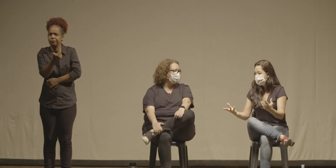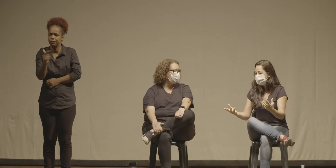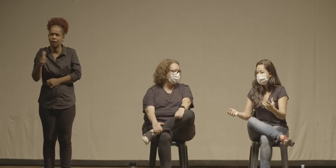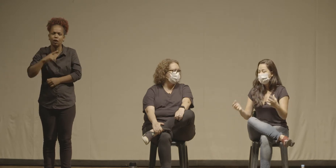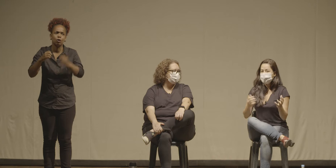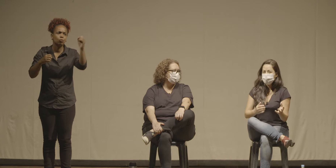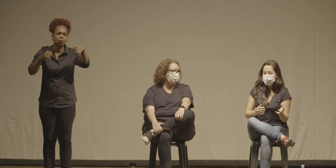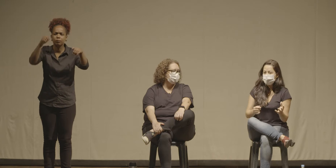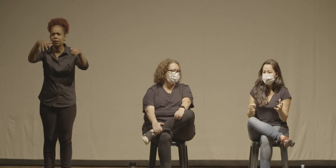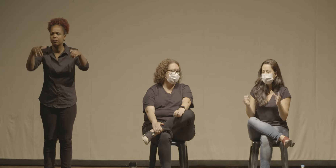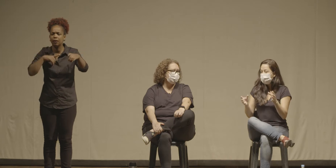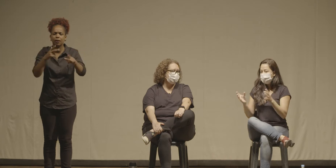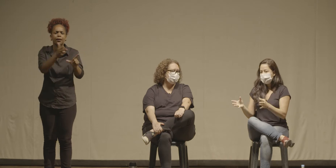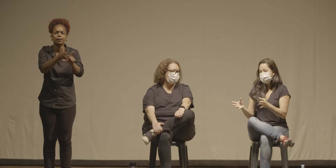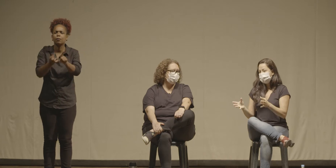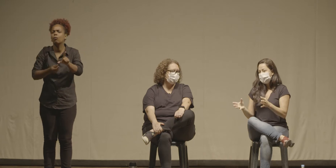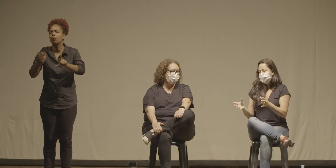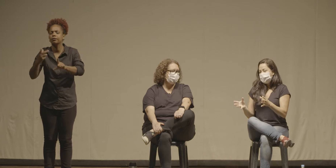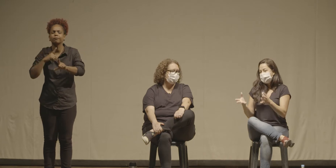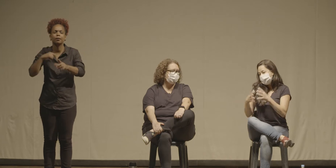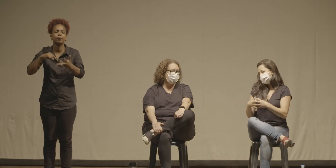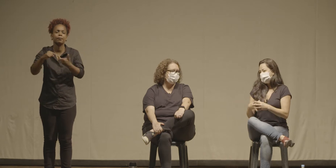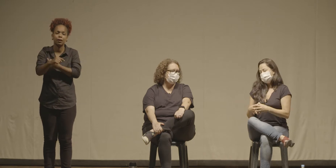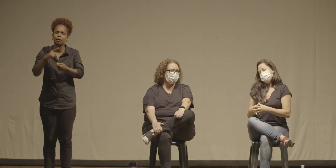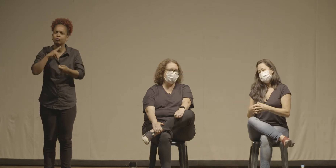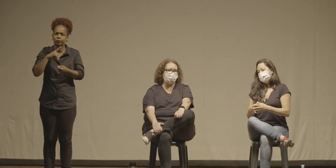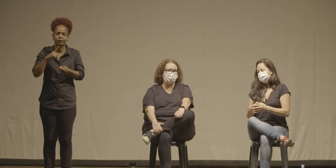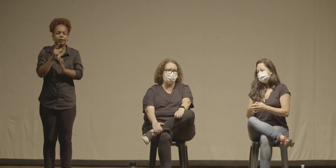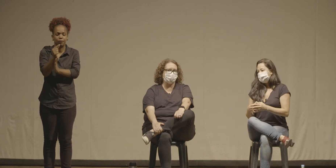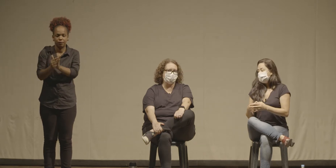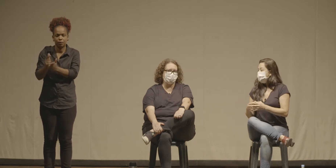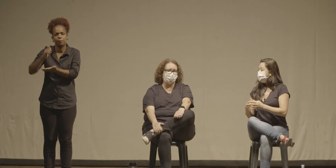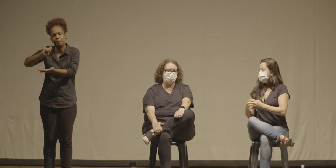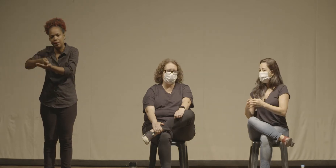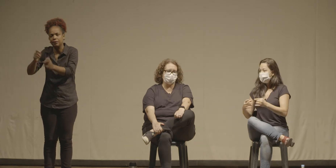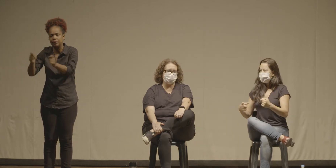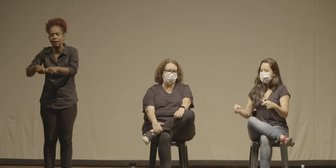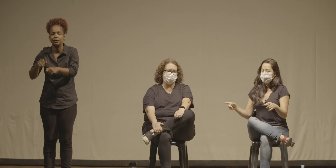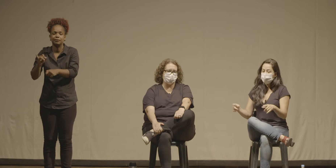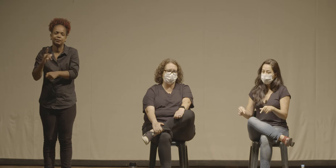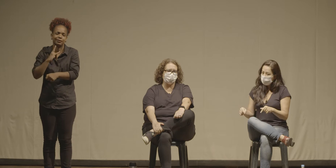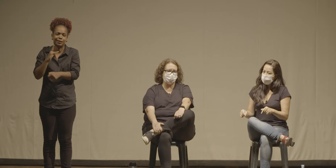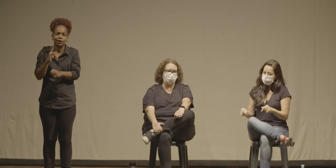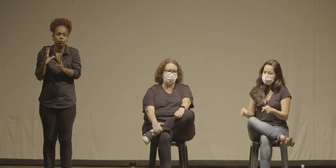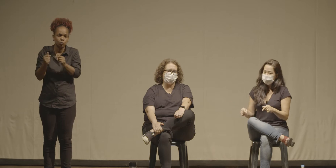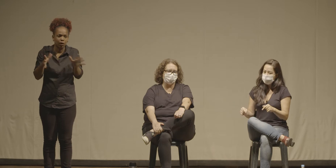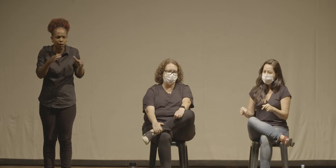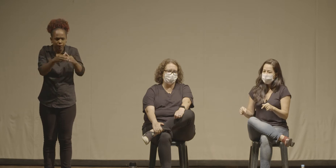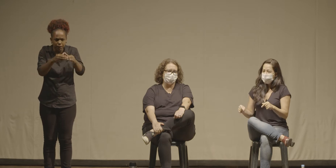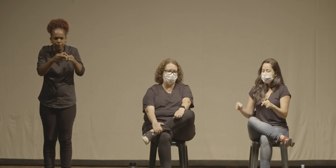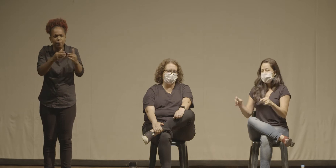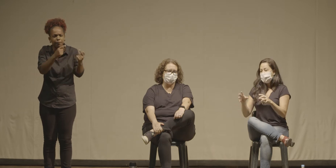é a iluminação, quantas câmeras, tudo isso tem que estar dentro do orçamento. Então, se você não está alinhado com toda a